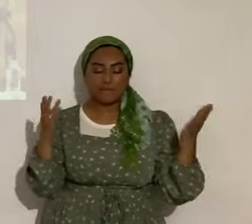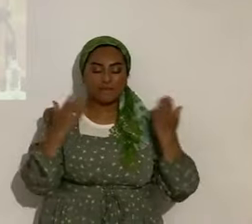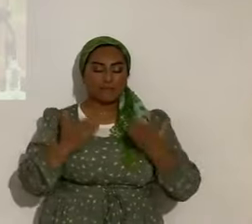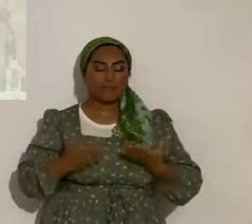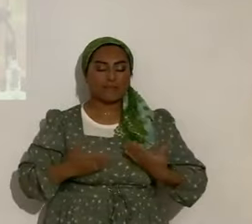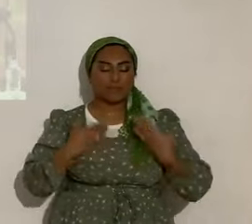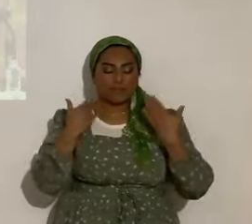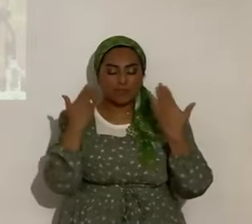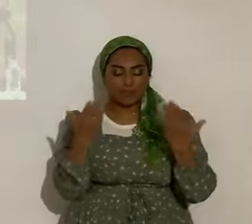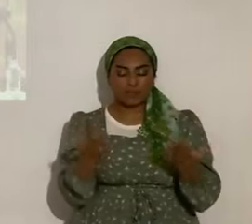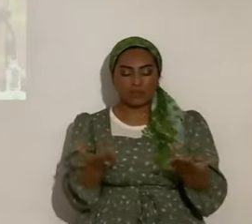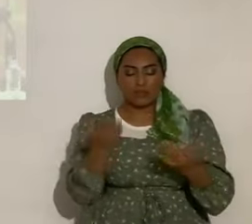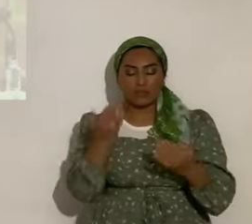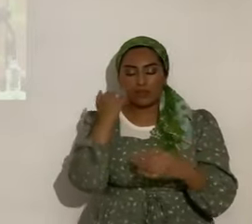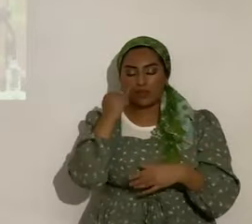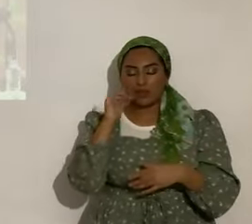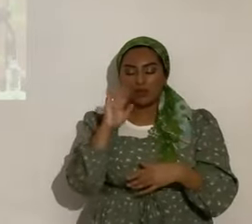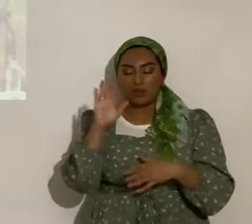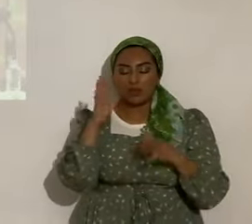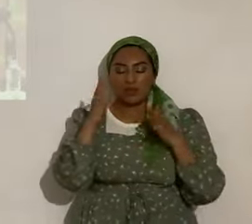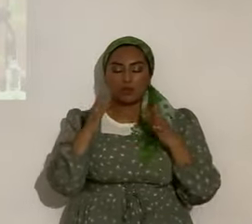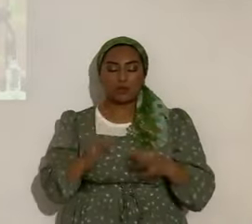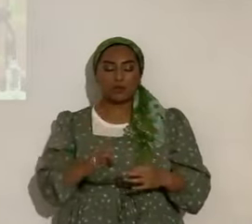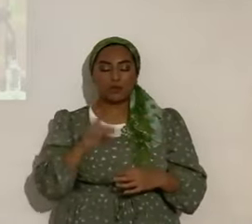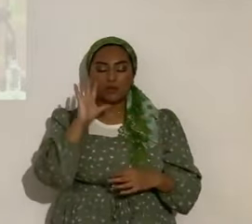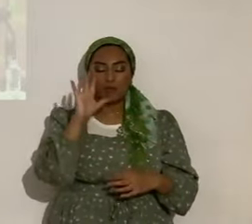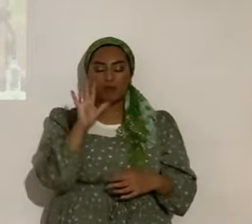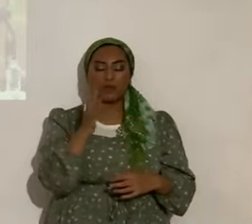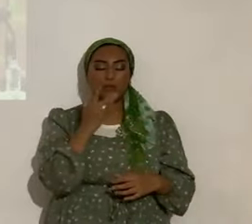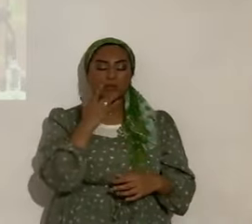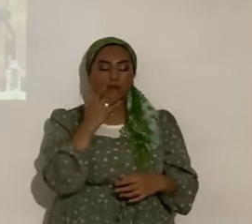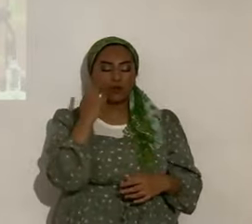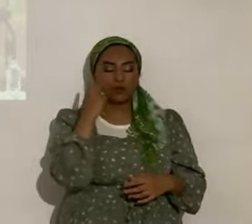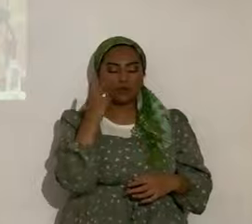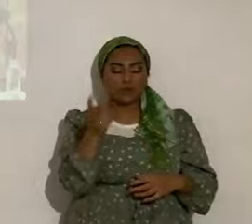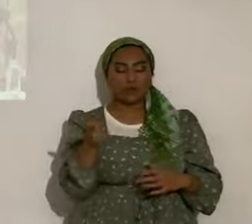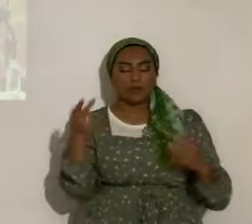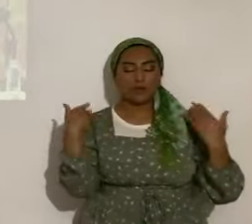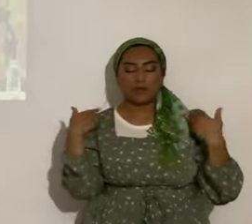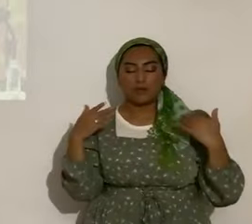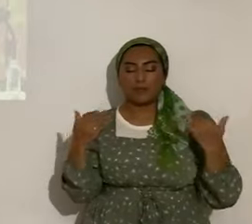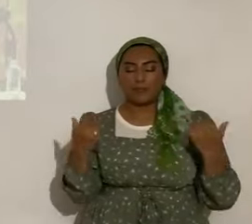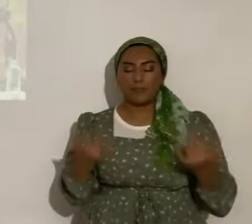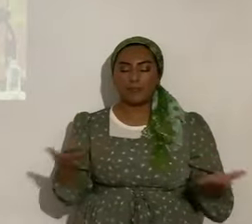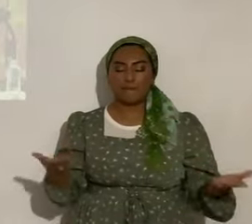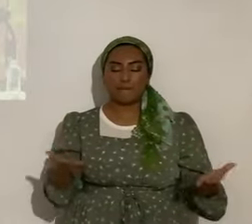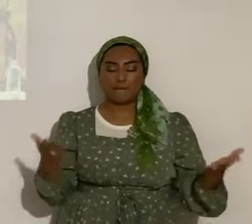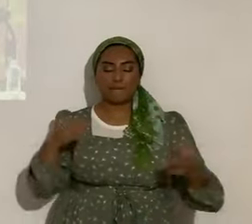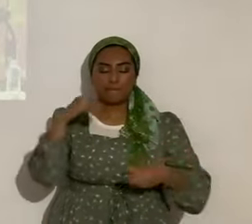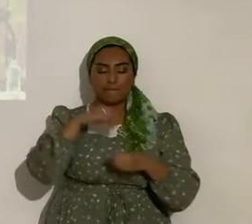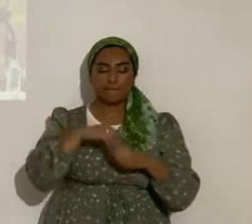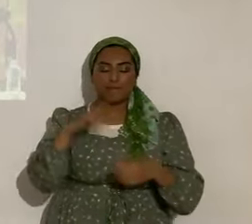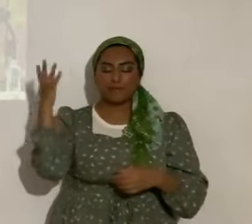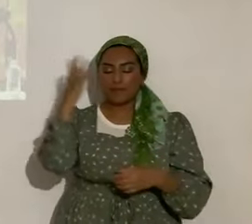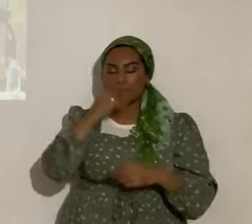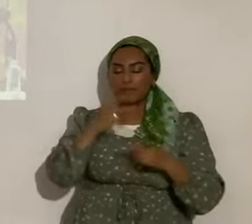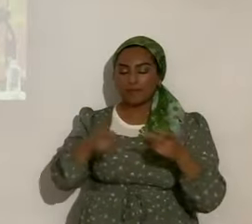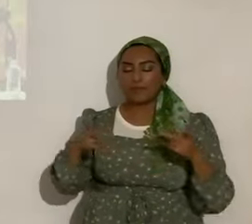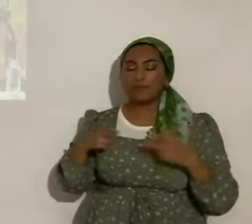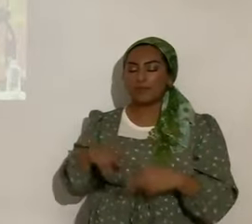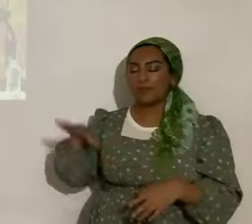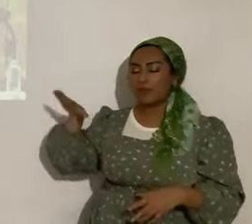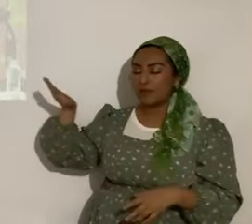Concédeles, si es tu voluntad, a los que tú gustes, ver los malajín que ahorita en este momento están en tu altar.